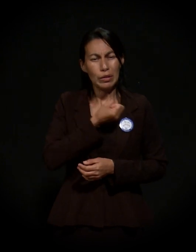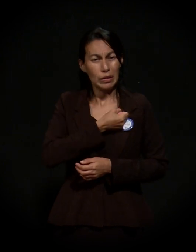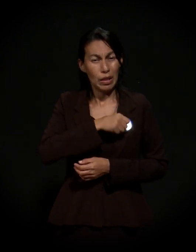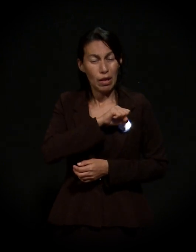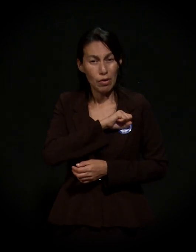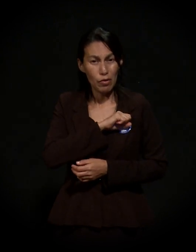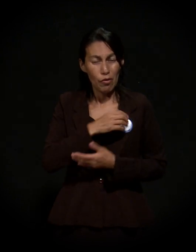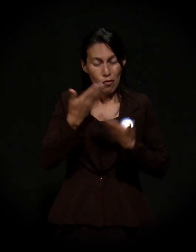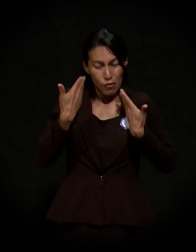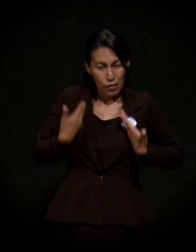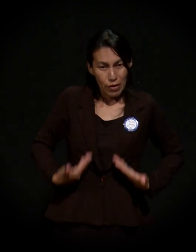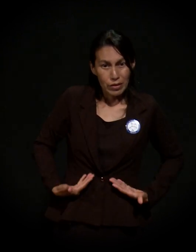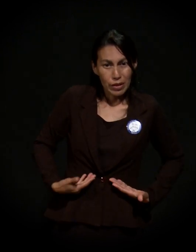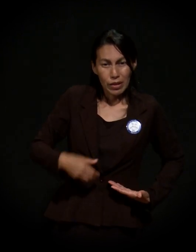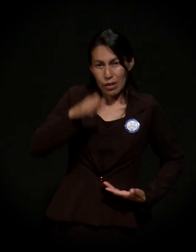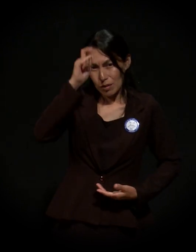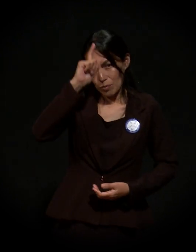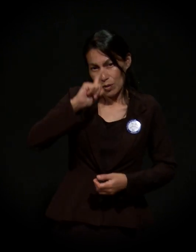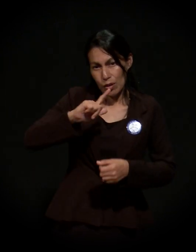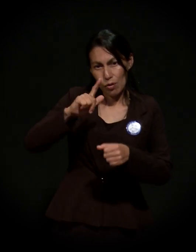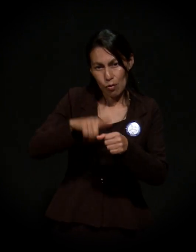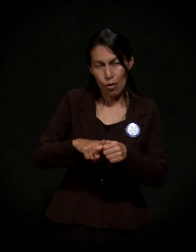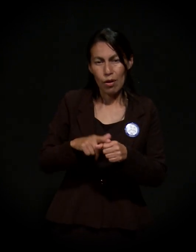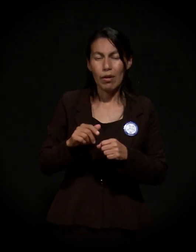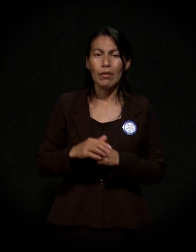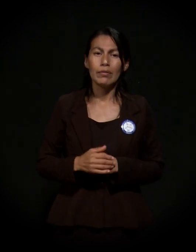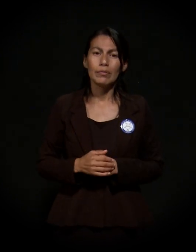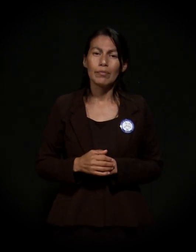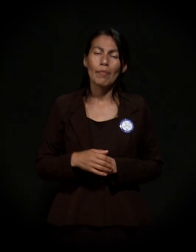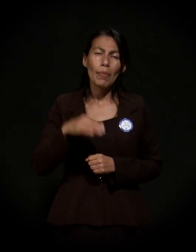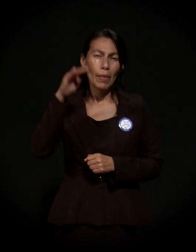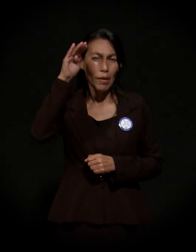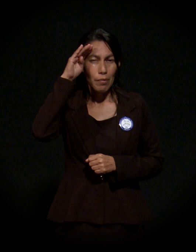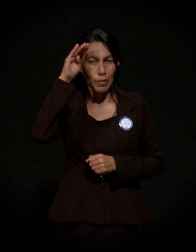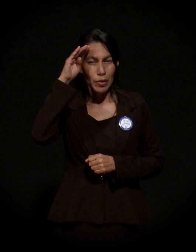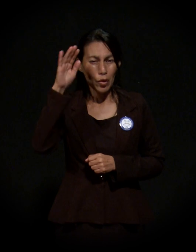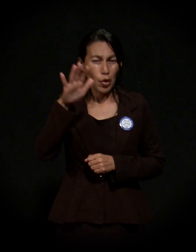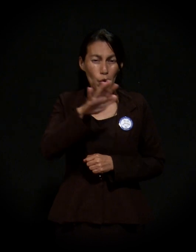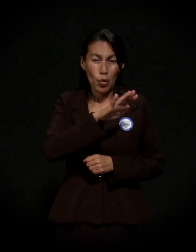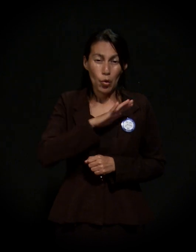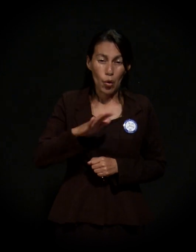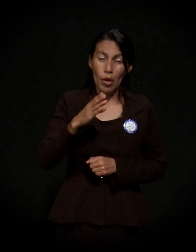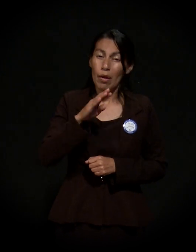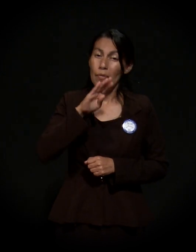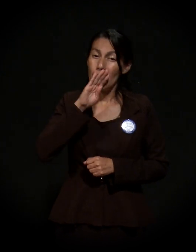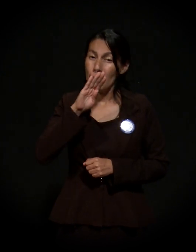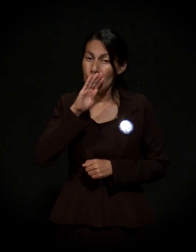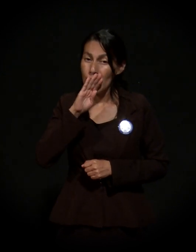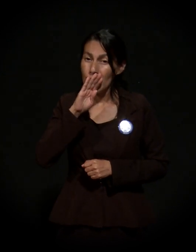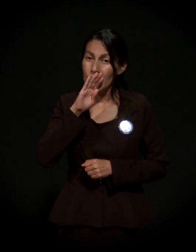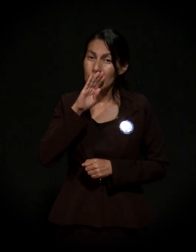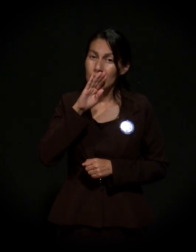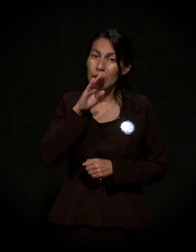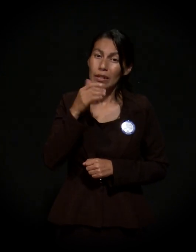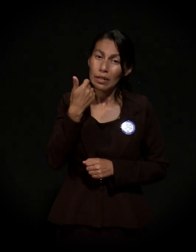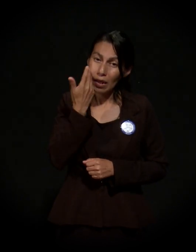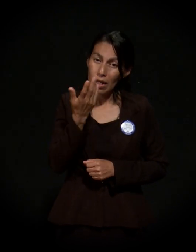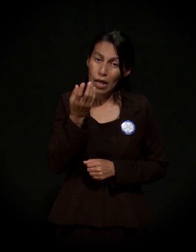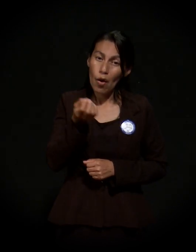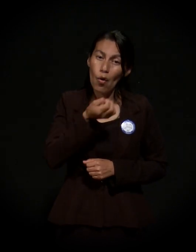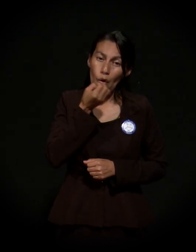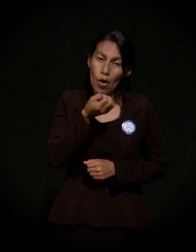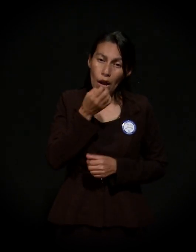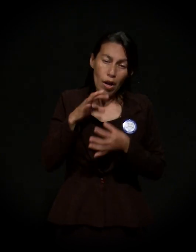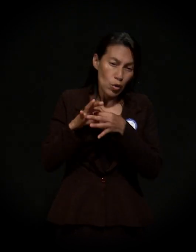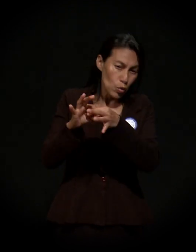tus hijos. Y yo creo que toda madre está ansiosa de que nos unamos para orar